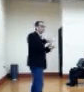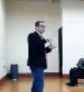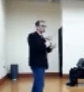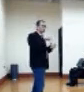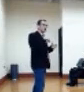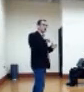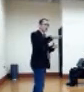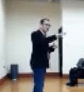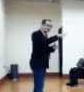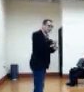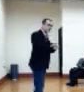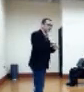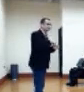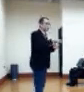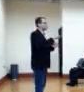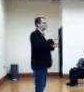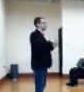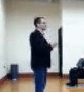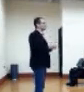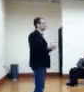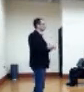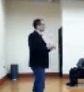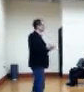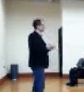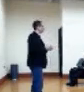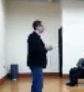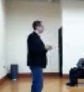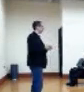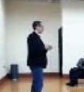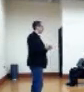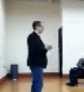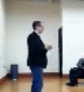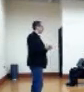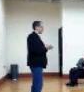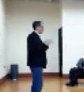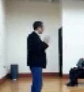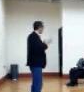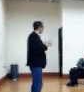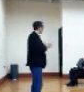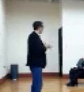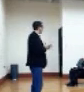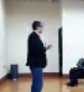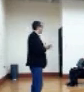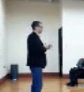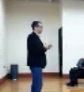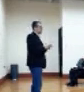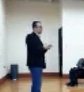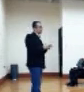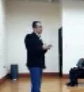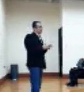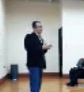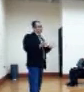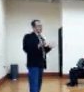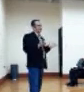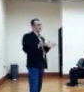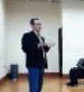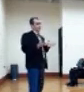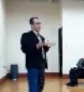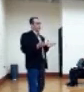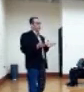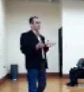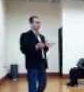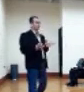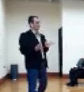de 6.533 términos técnicos de documentos populares de Internet, y donde encontrábamos una palabra